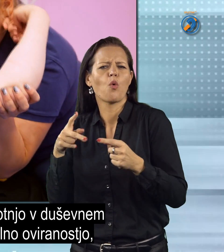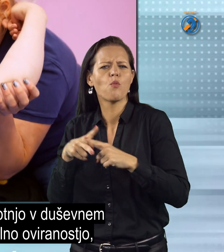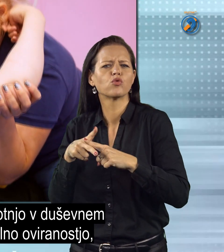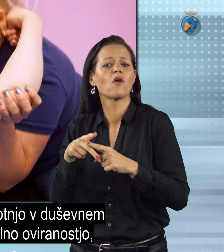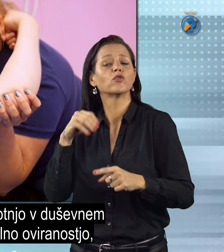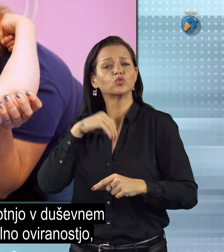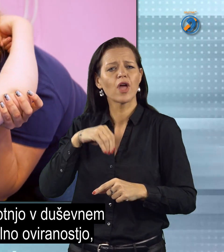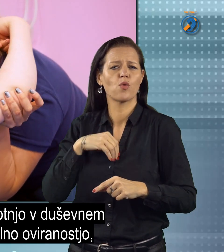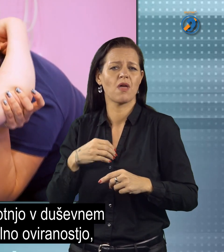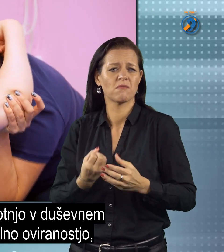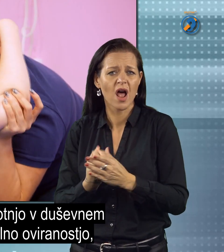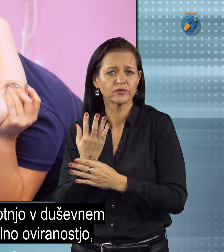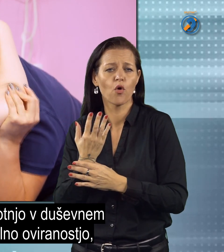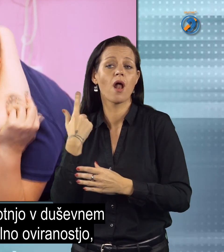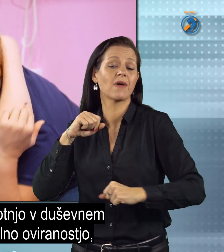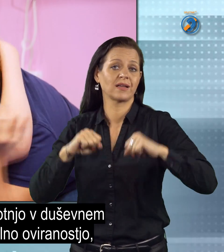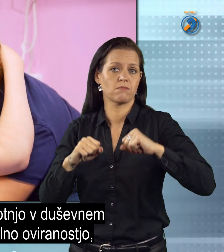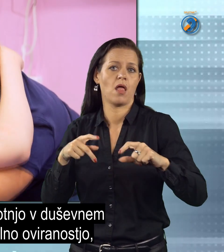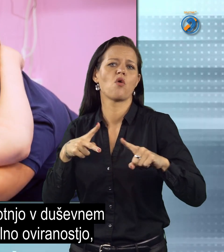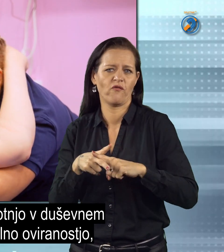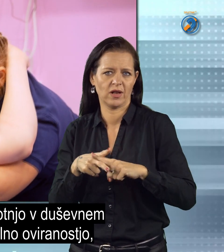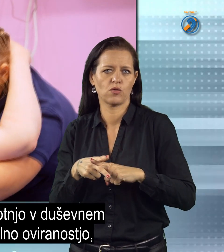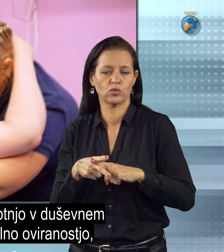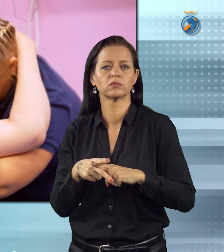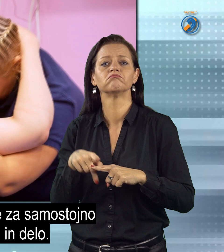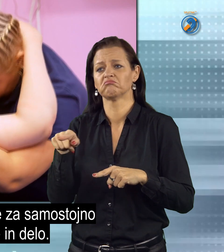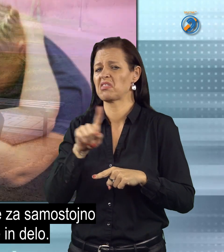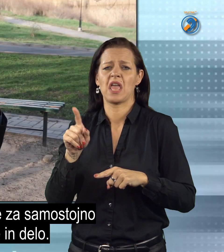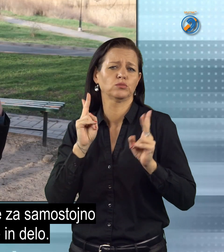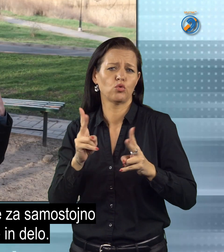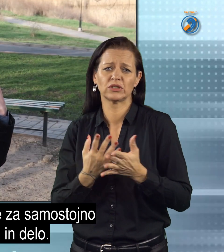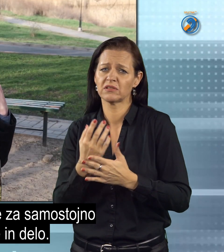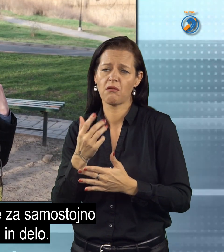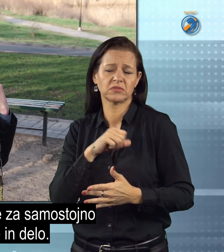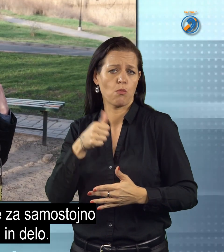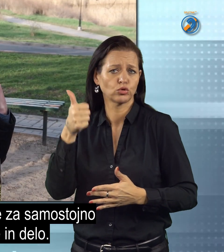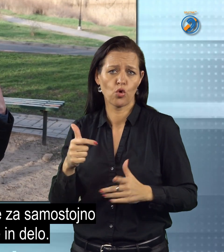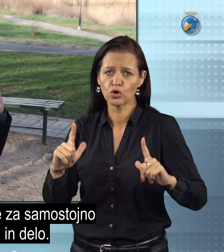gibalno oviranostjo, ki so nezmožne za samostojno življenje in delo.